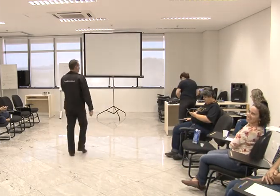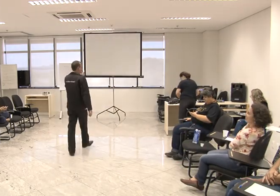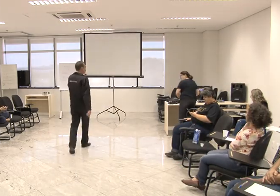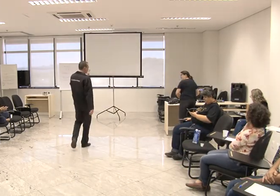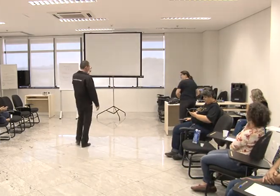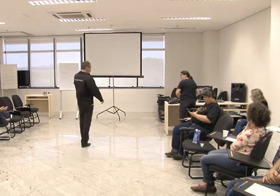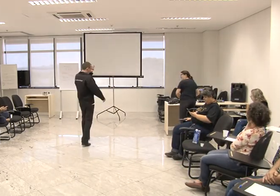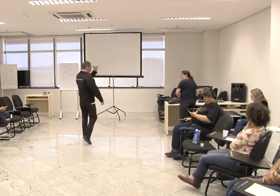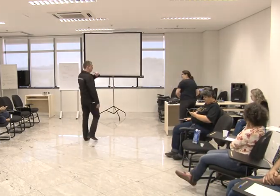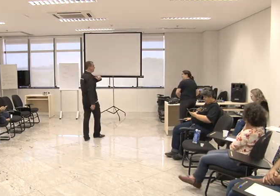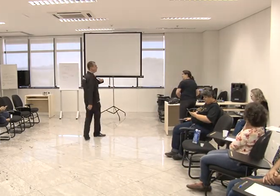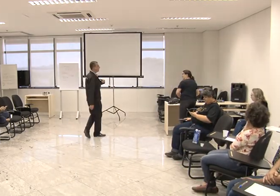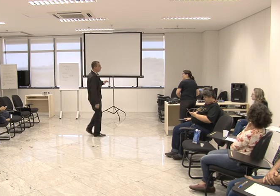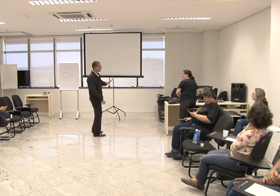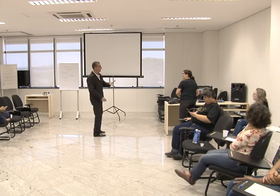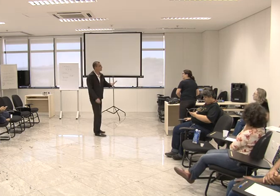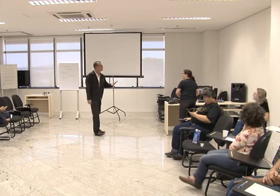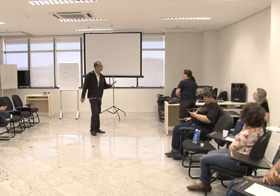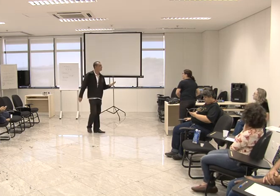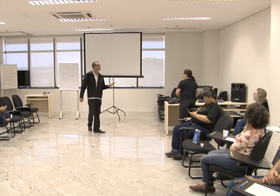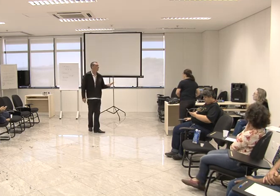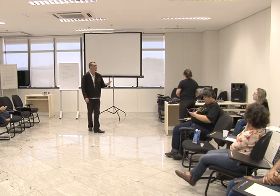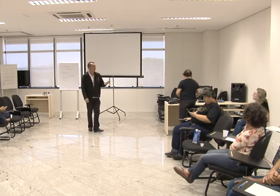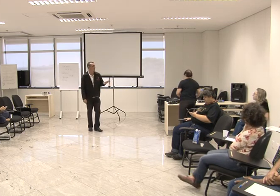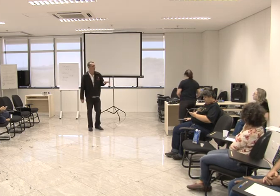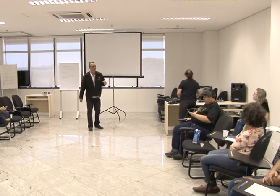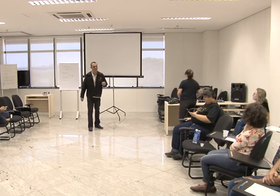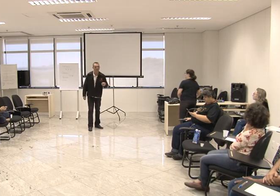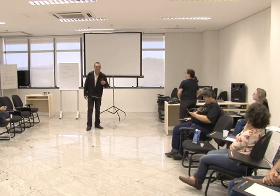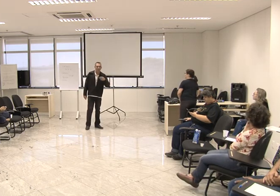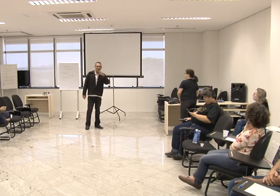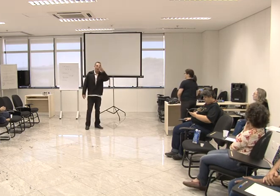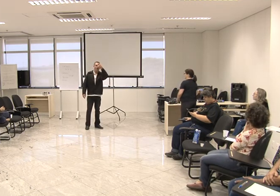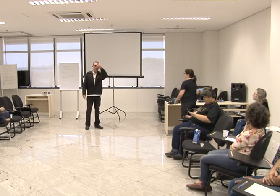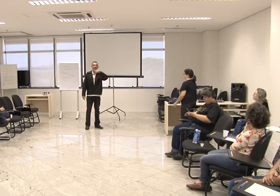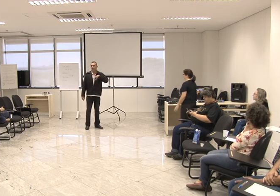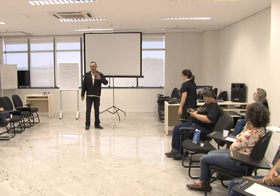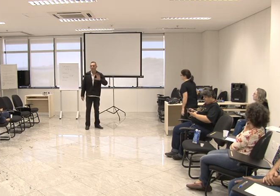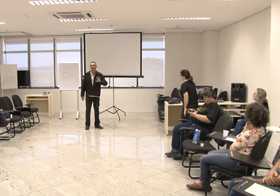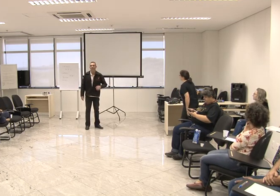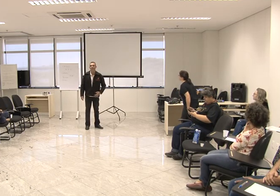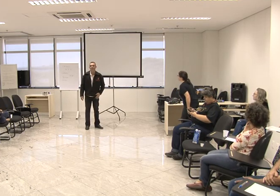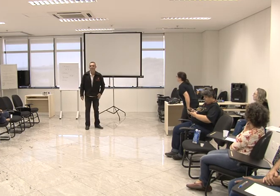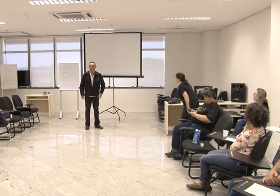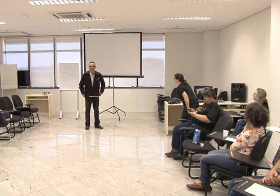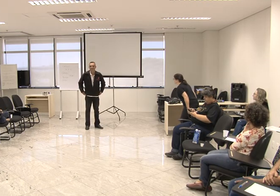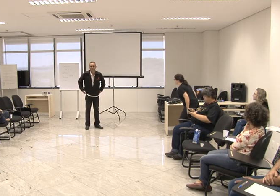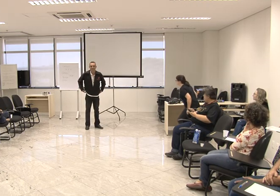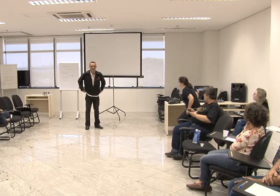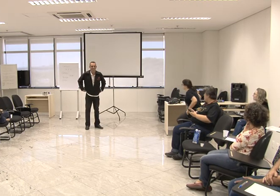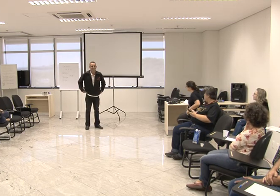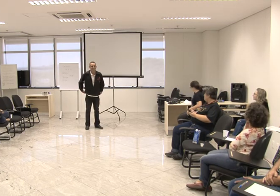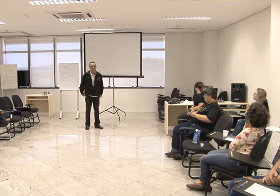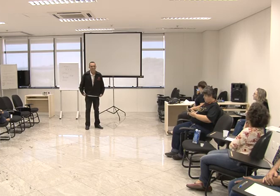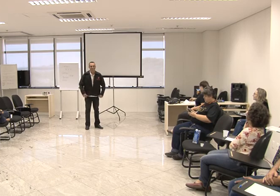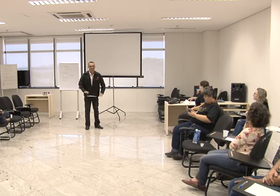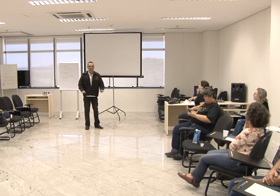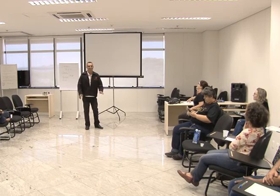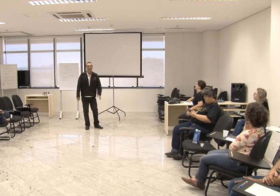Mas a cor vermelha não tem nada a ver com a cena. Não, tem não. Vai. A cor vermelha não tem nada a ver com a cena. Não, vai ficar de boa. Não fala